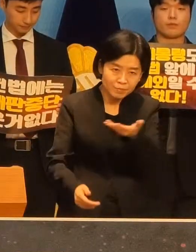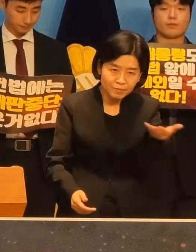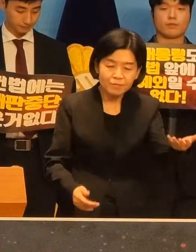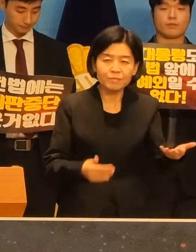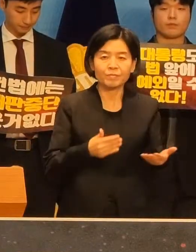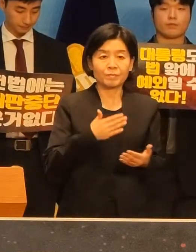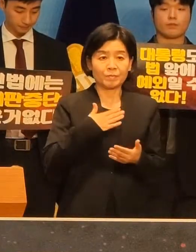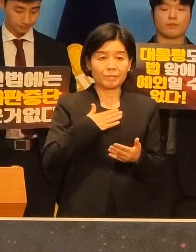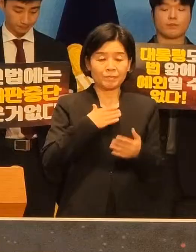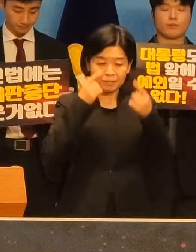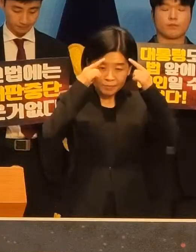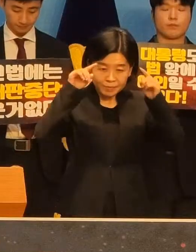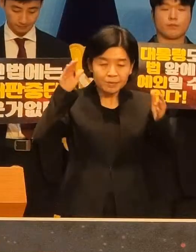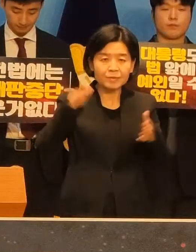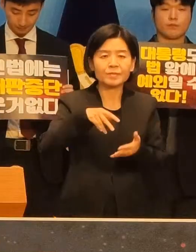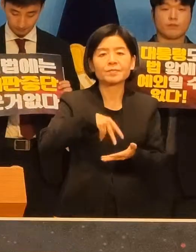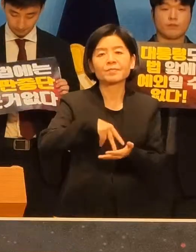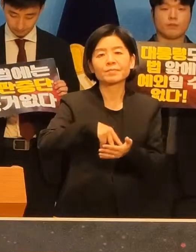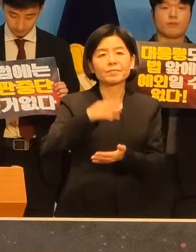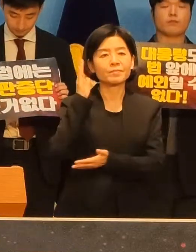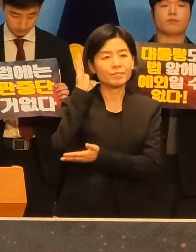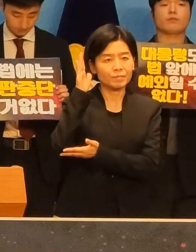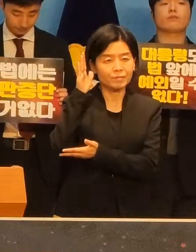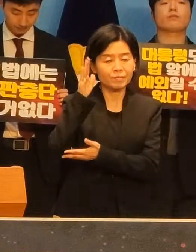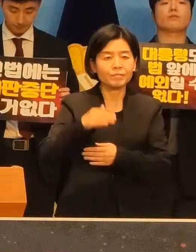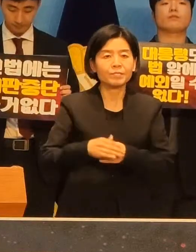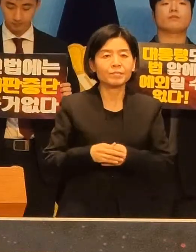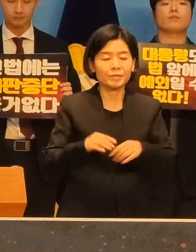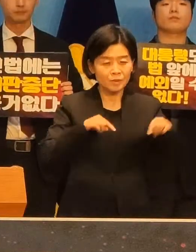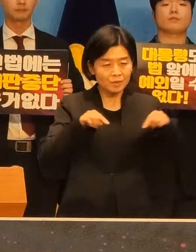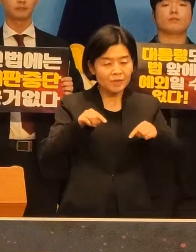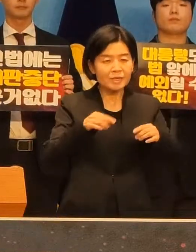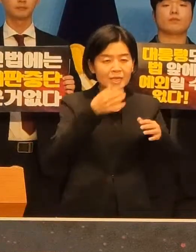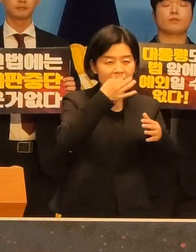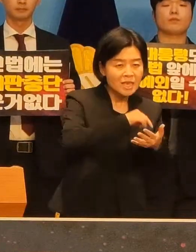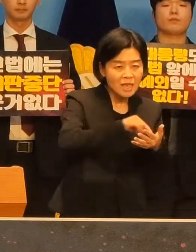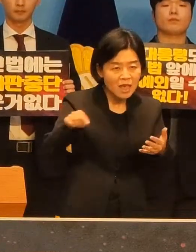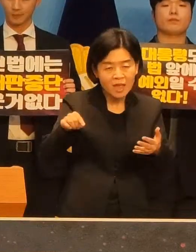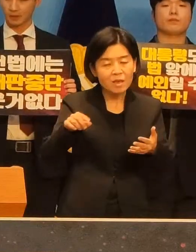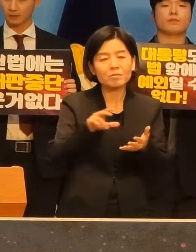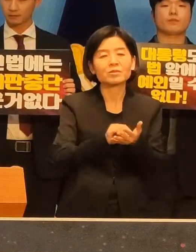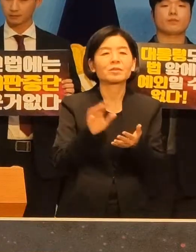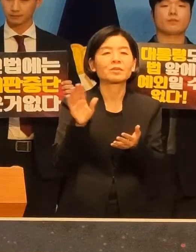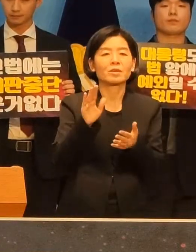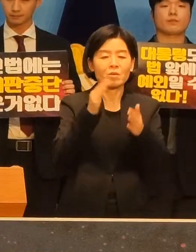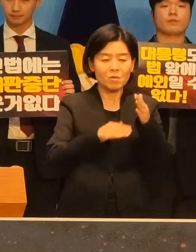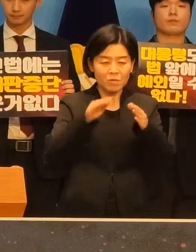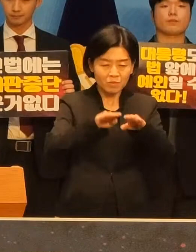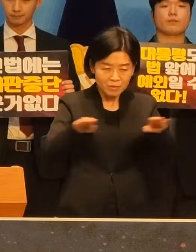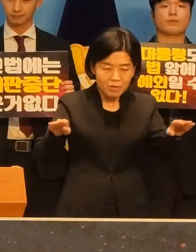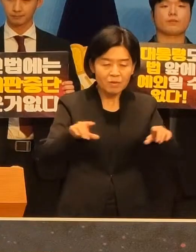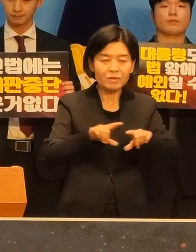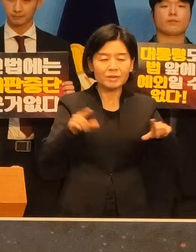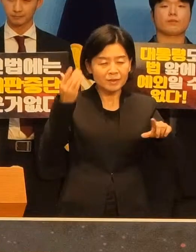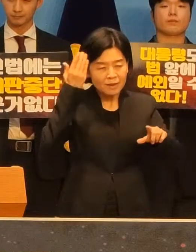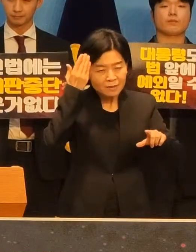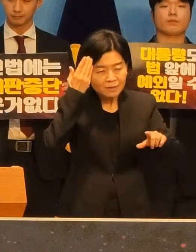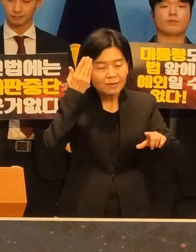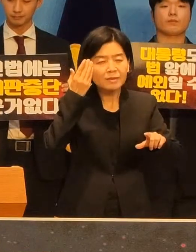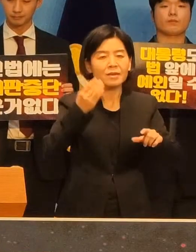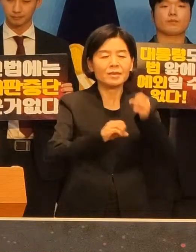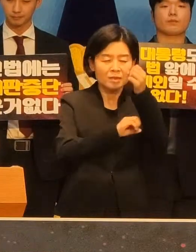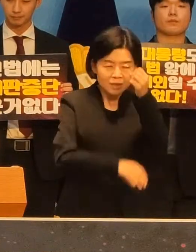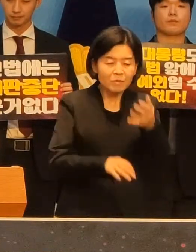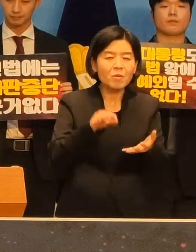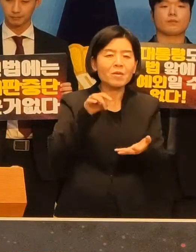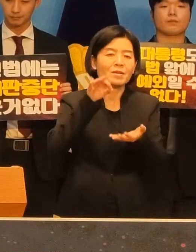한 대학생으로서 이 자리에 섰습니다. 정치적 이해관계 때문이 아니라 공정과 상식이라는 대한민국의 기본